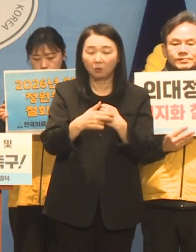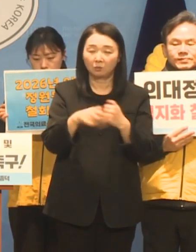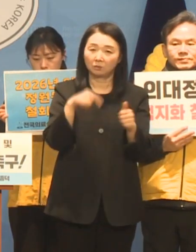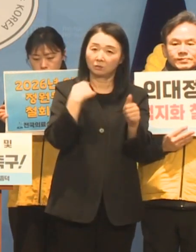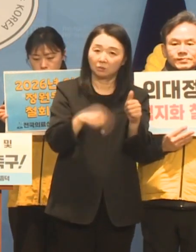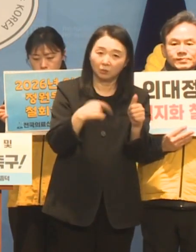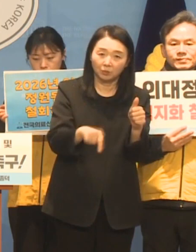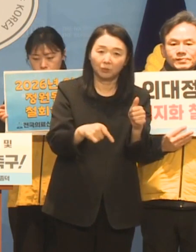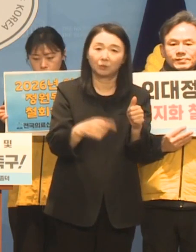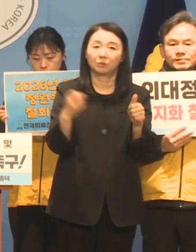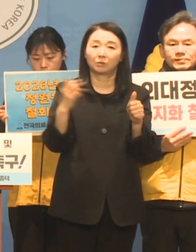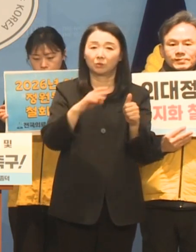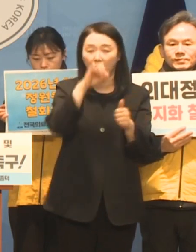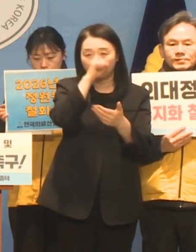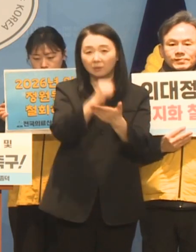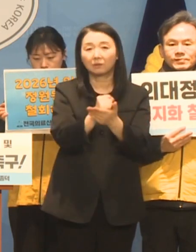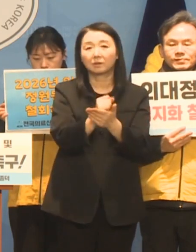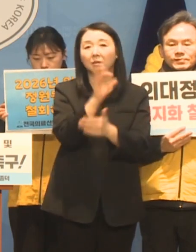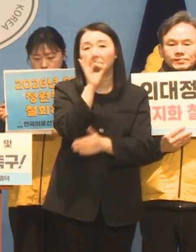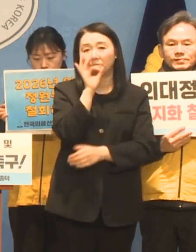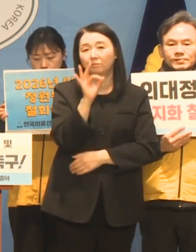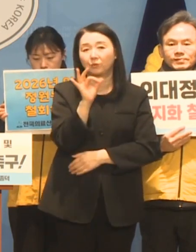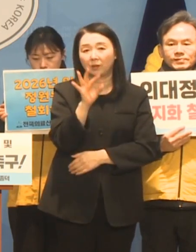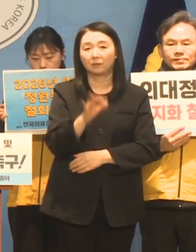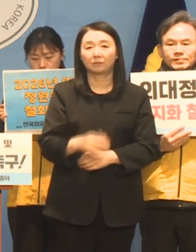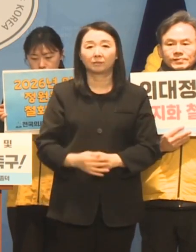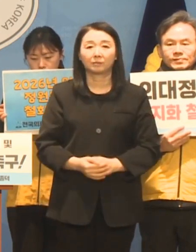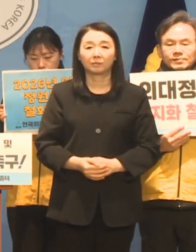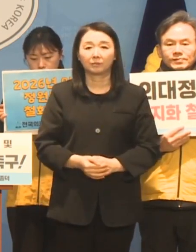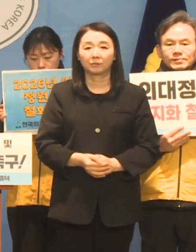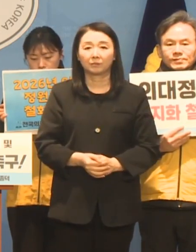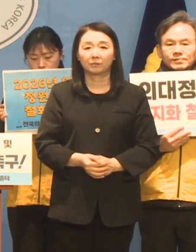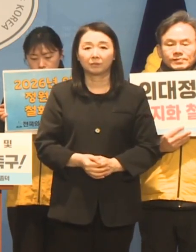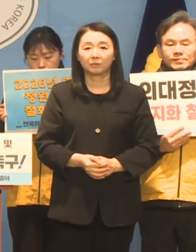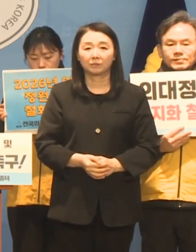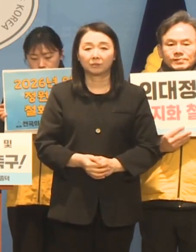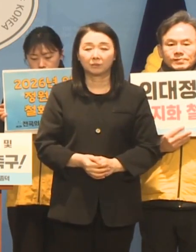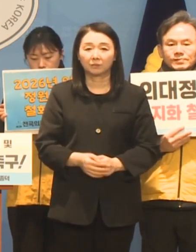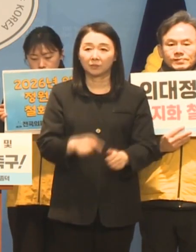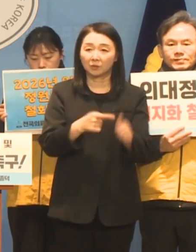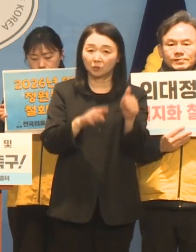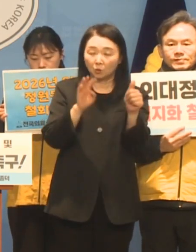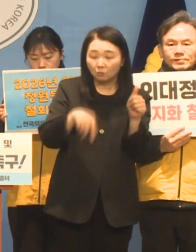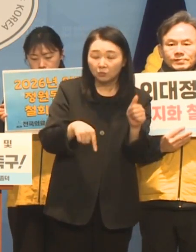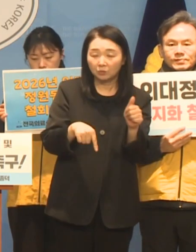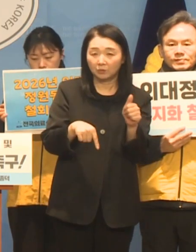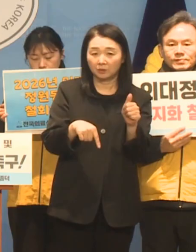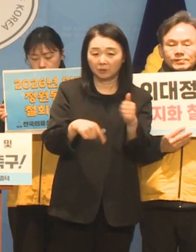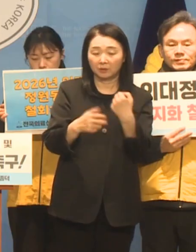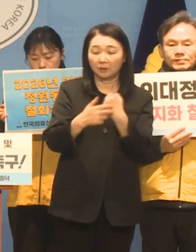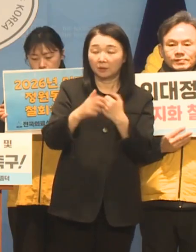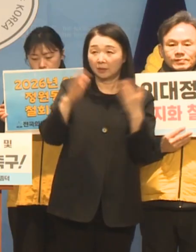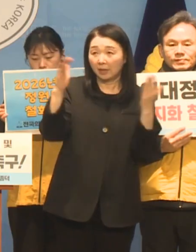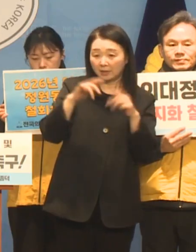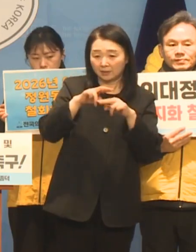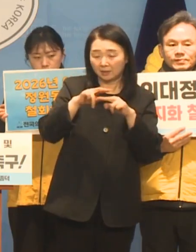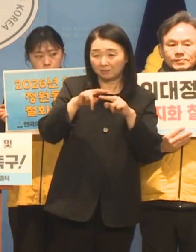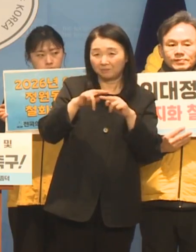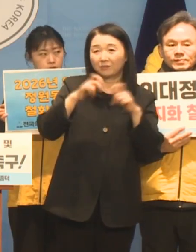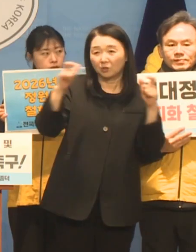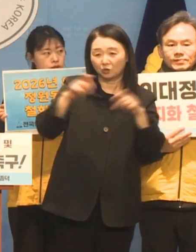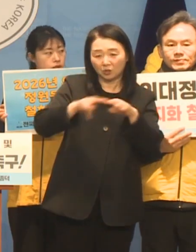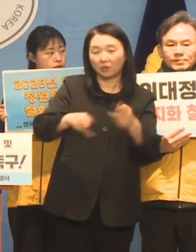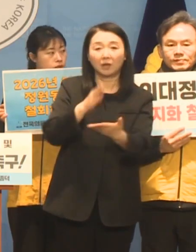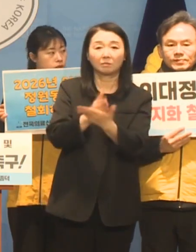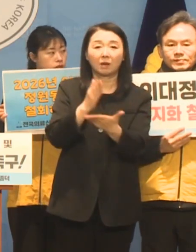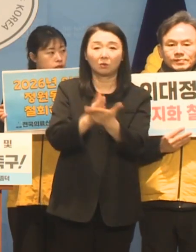교육도 정상화할 수 없다고 생각됩니다. 교육부 의대 증원 철회가 아니라